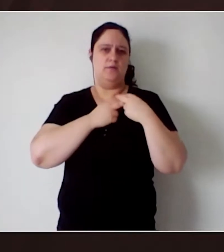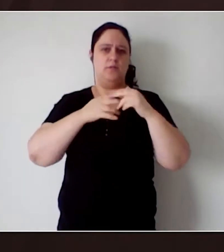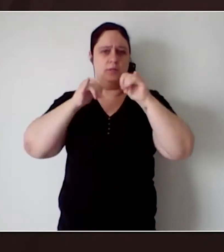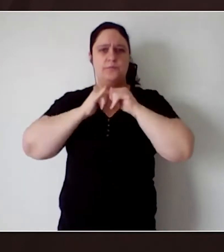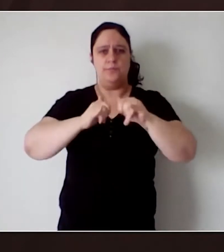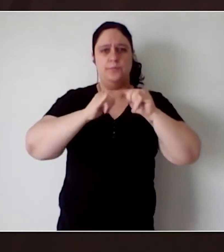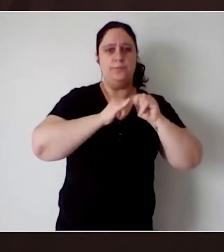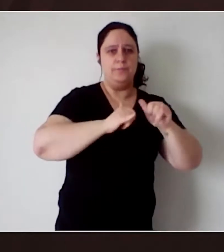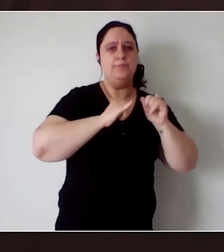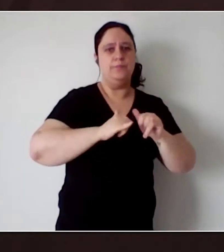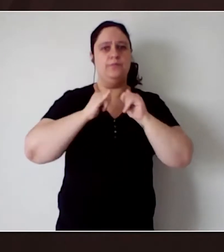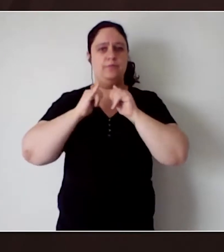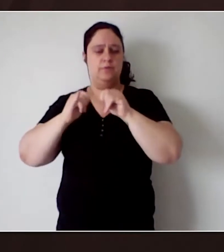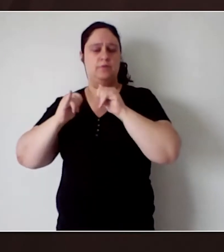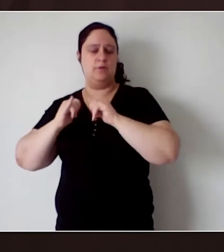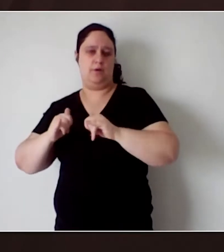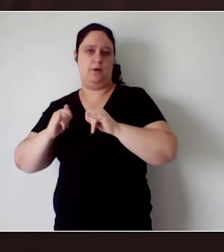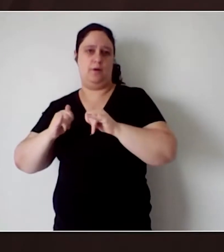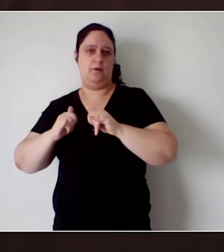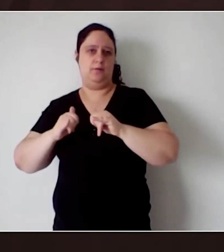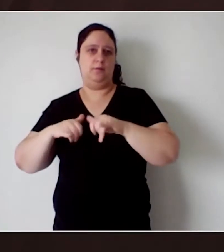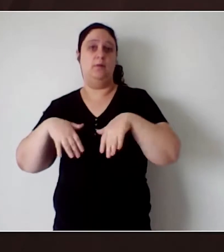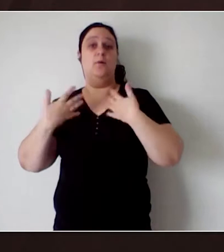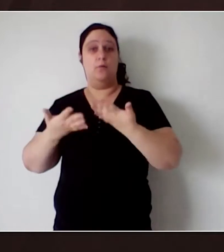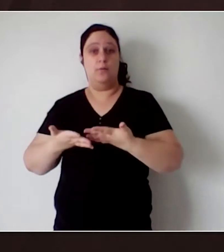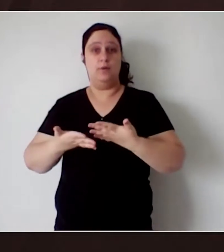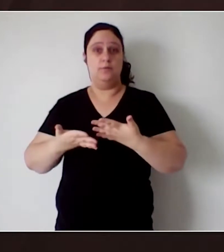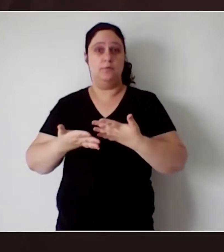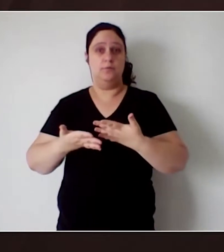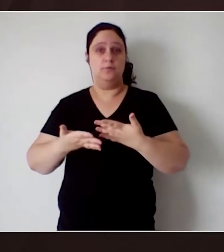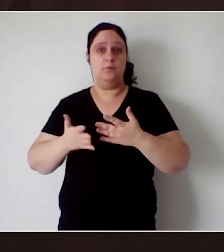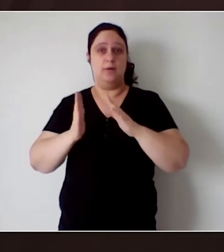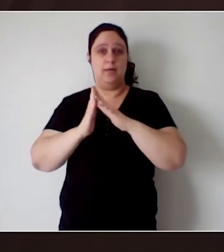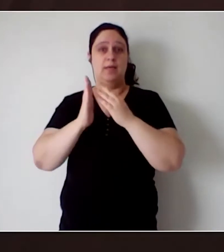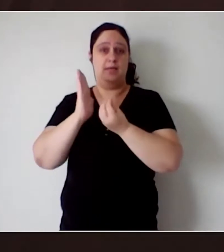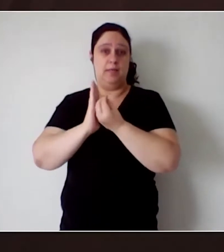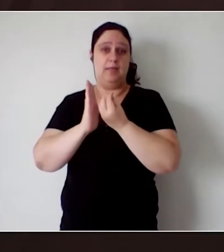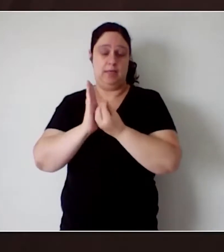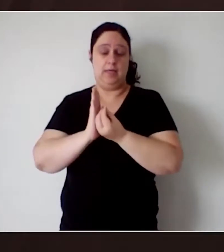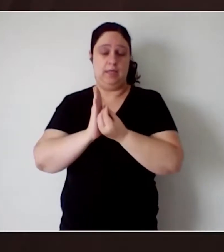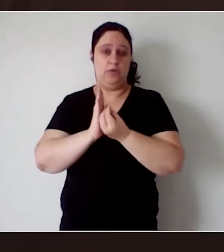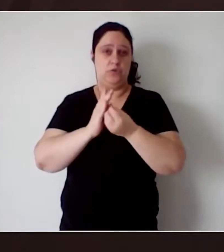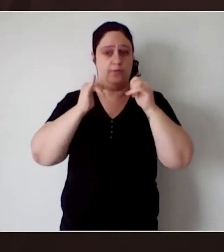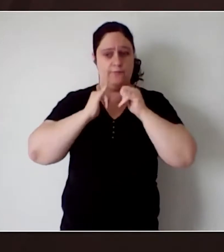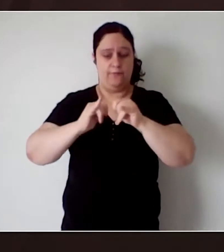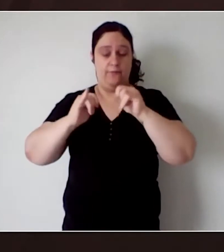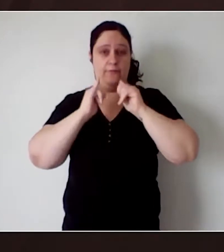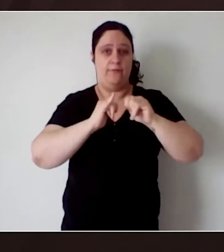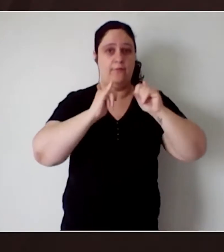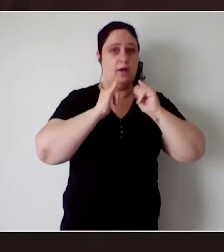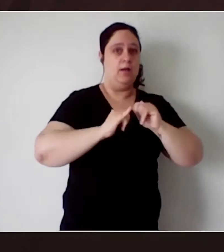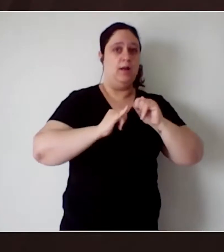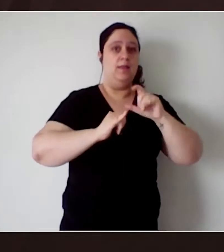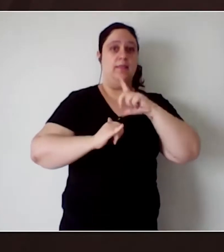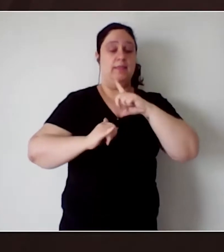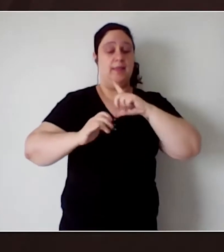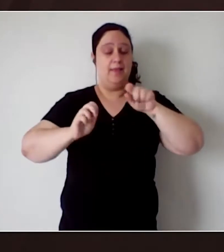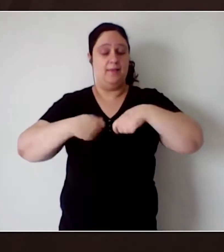para a igreja, os sinais e prodígios acompanham a palavra,